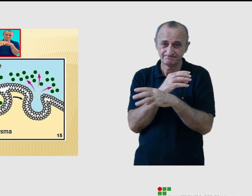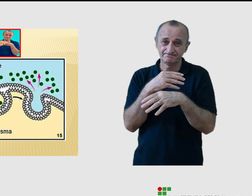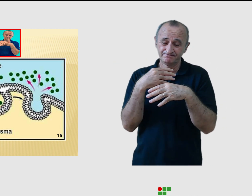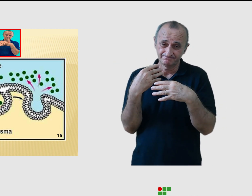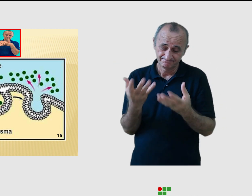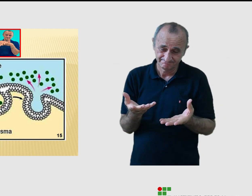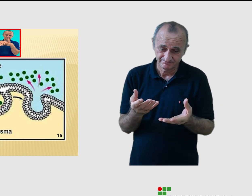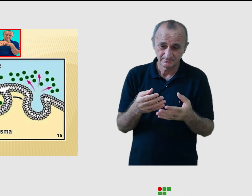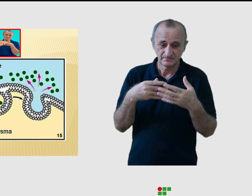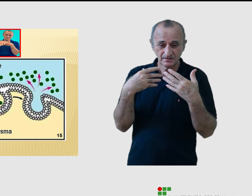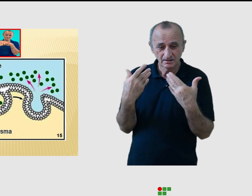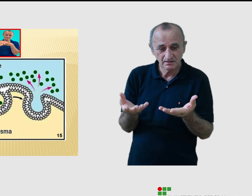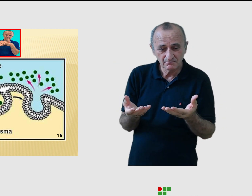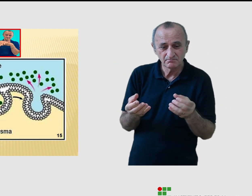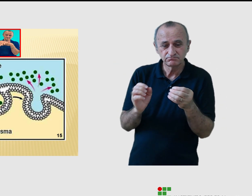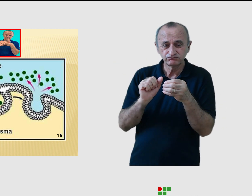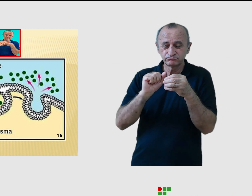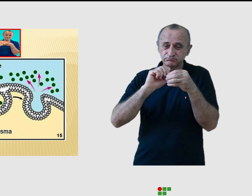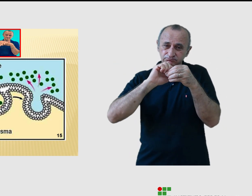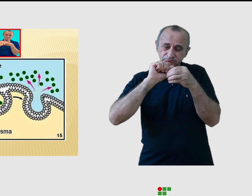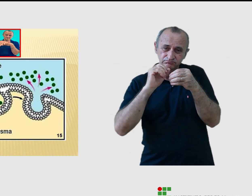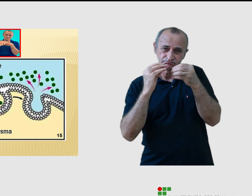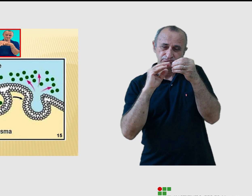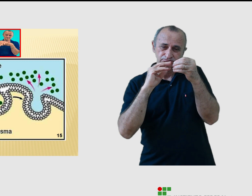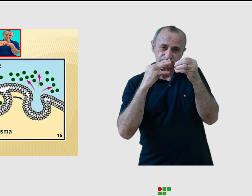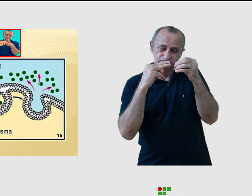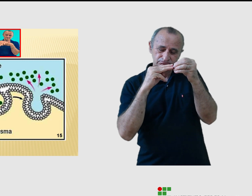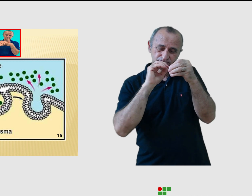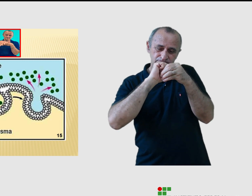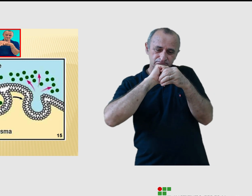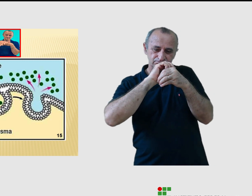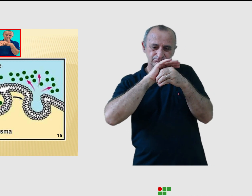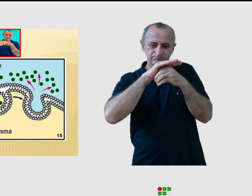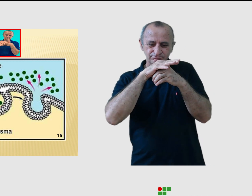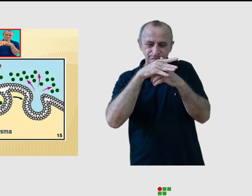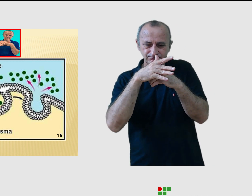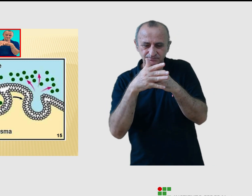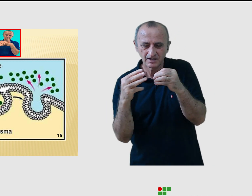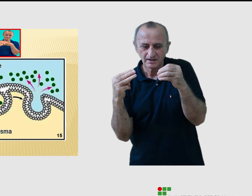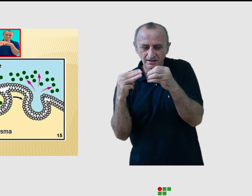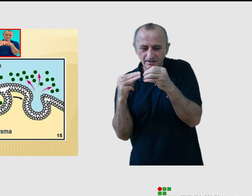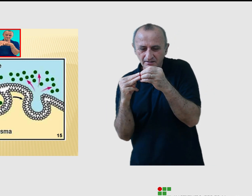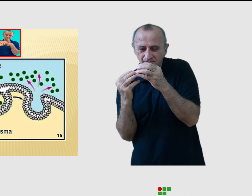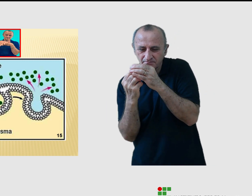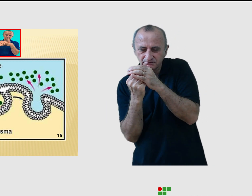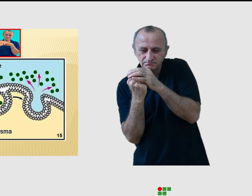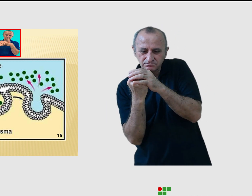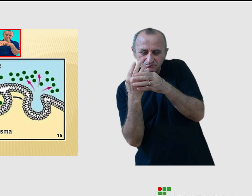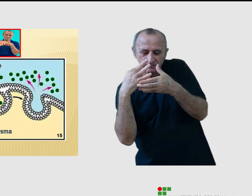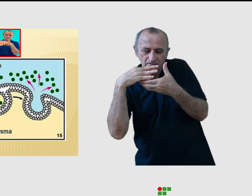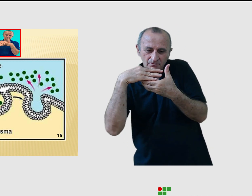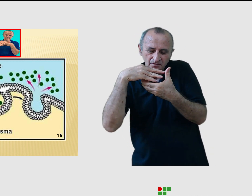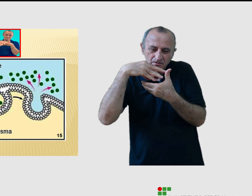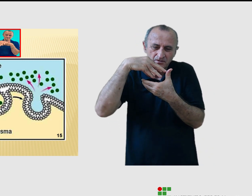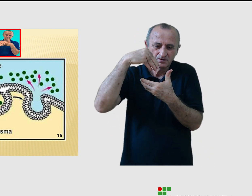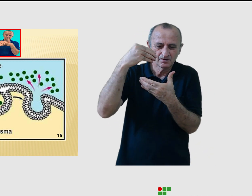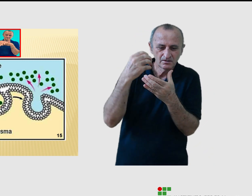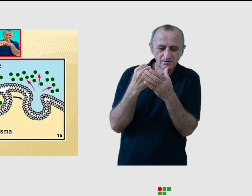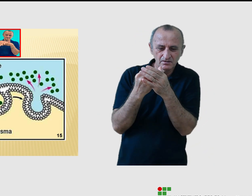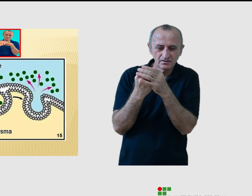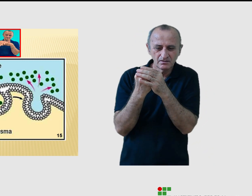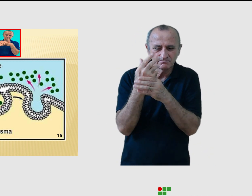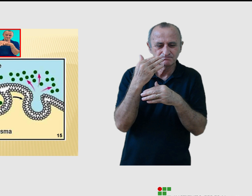Bem, a exocitose é o oposto da endocitose. Na exocitose, a célula cria